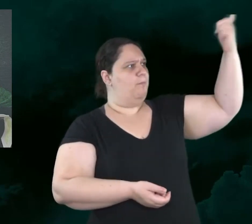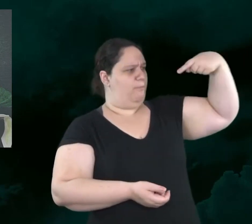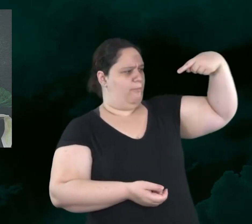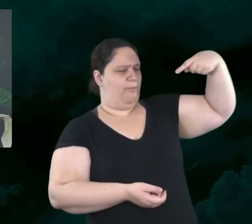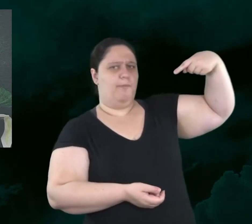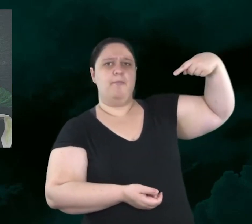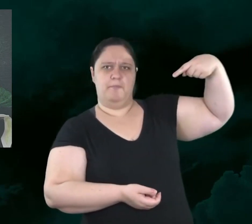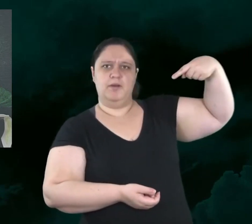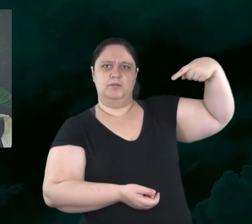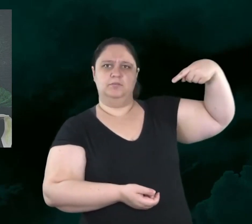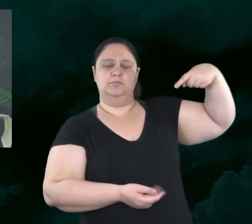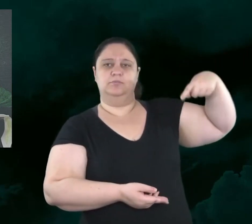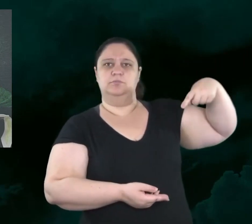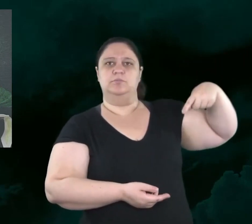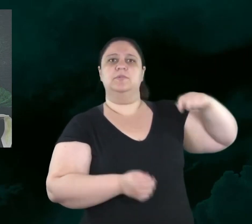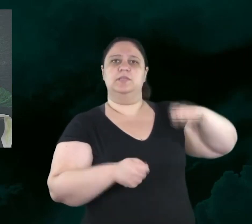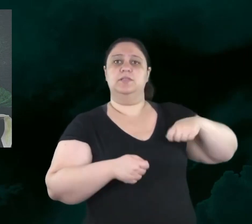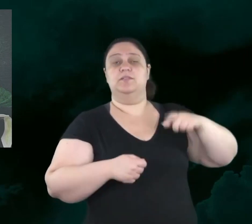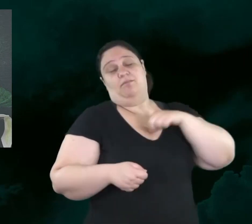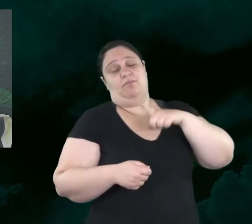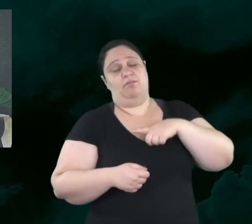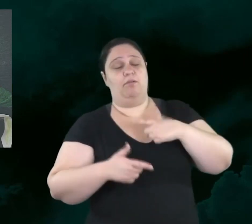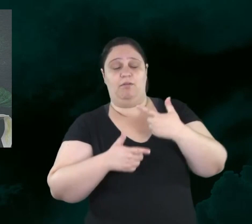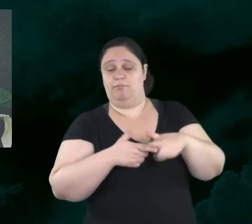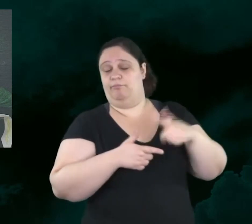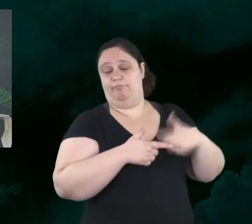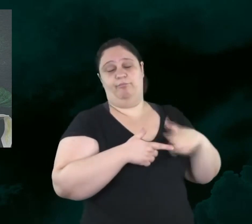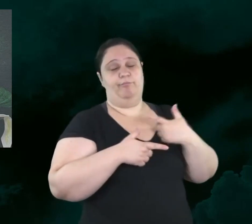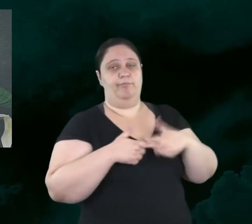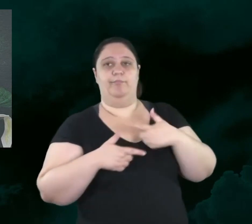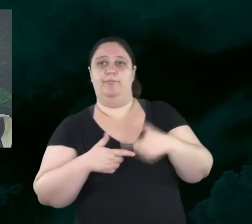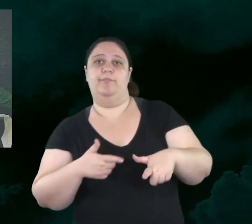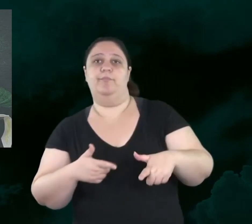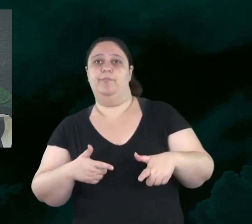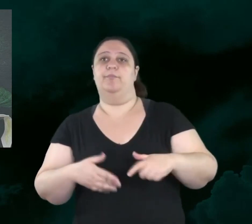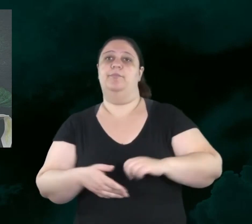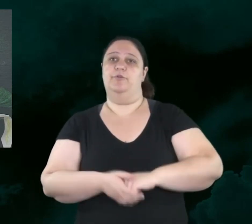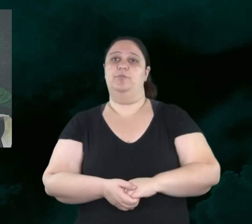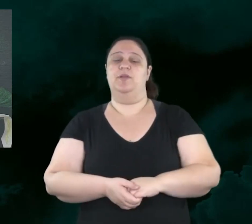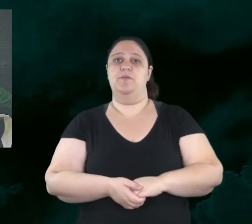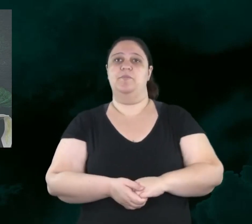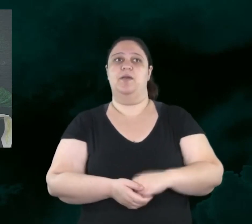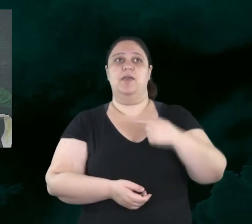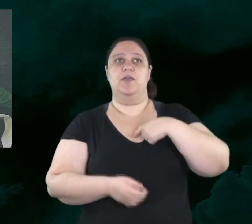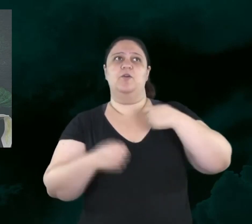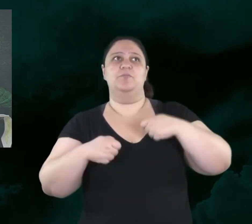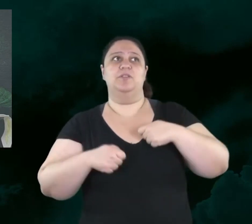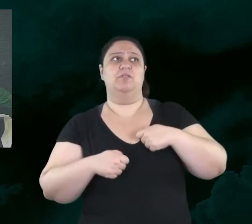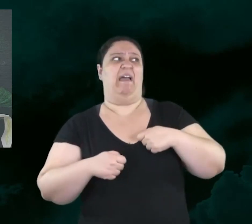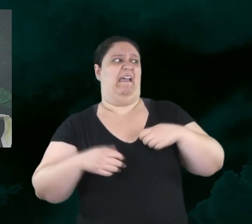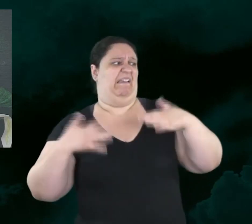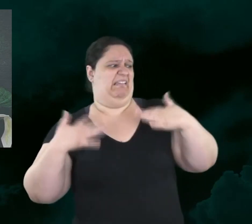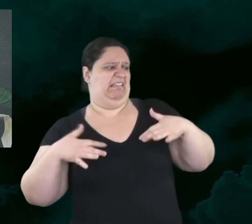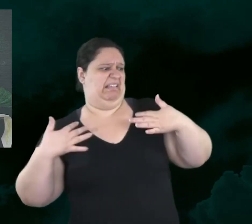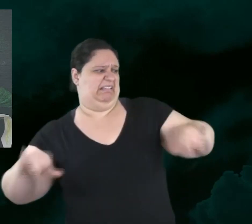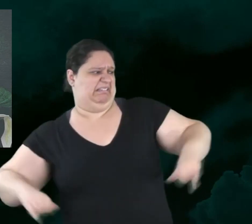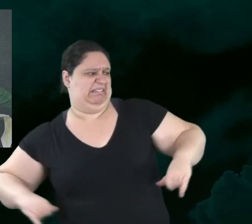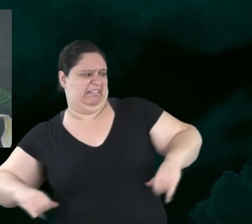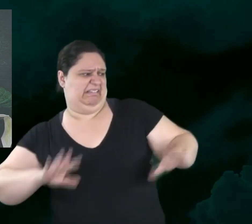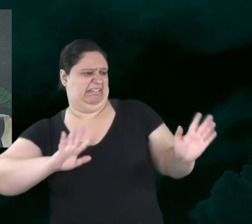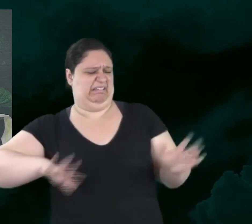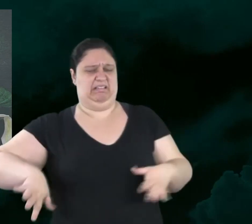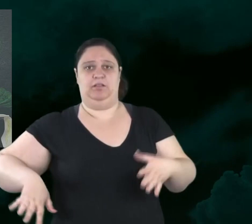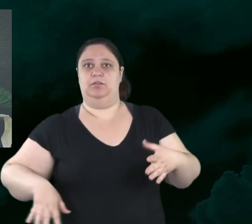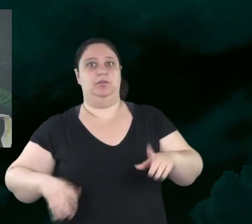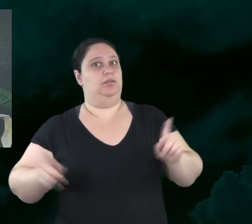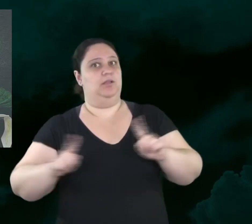manda tribulações, e no meio das tribulações, você tem que buscar diante do Senhor para se limpar das impurezas e você